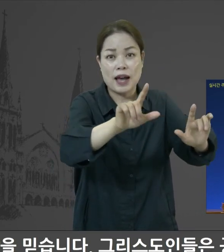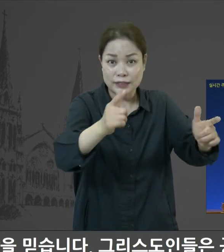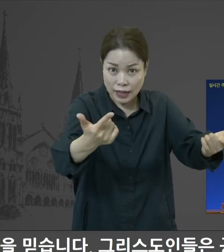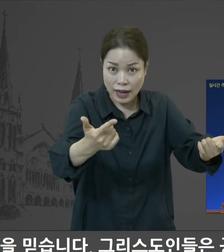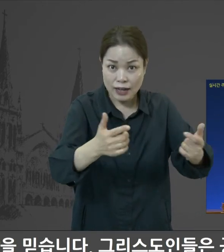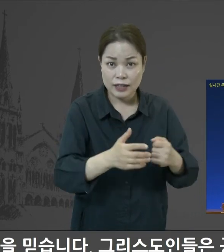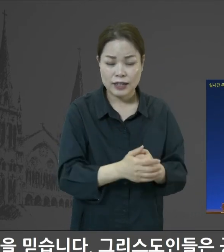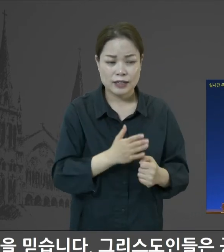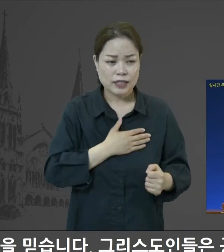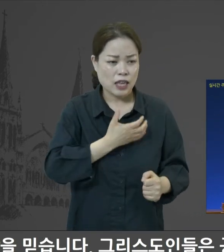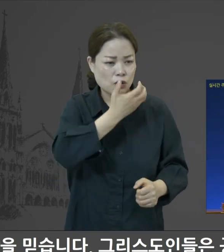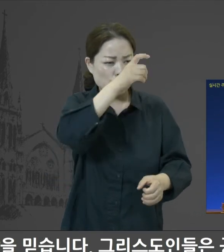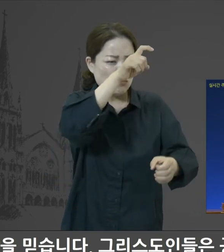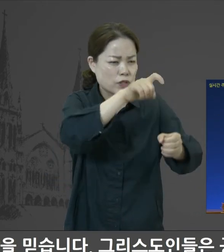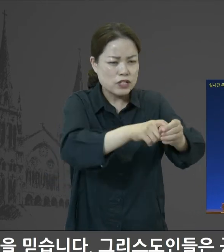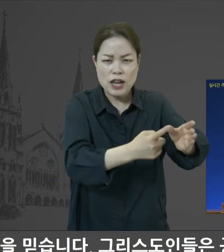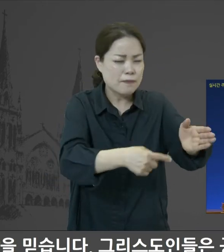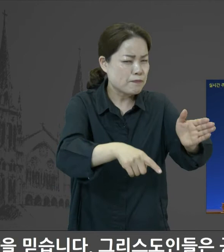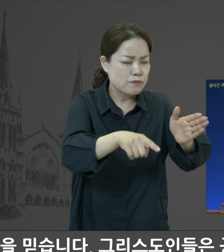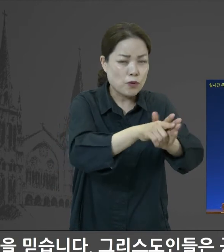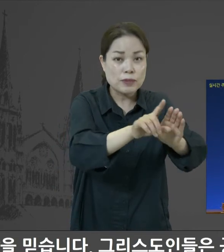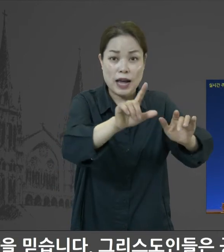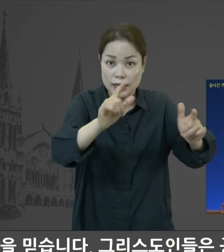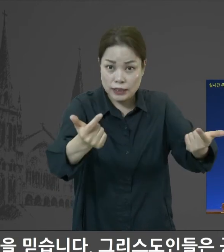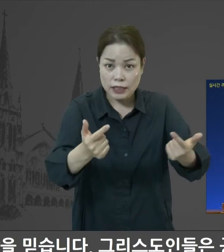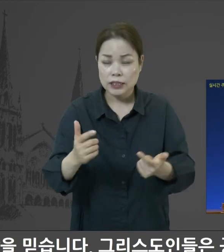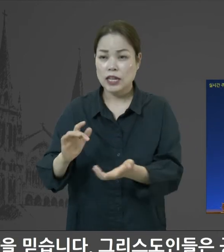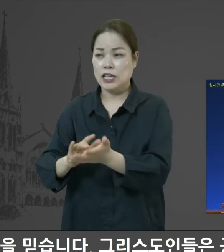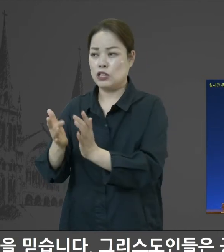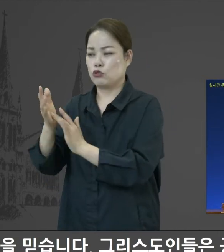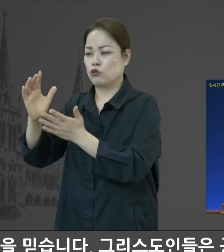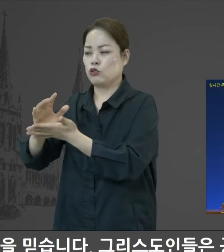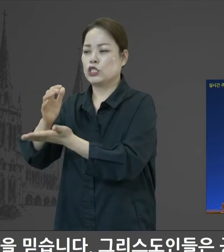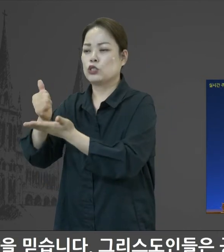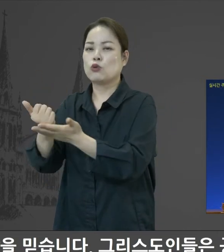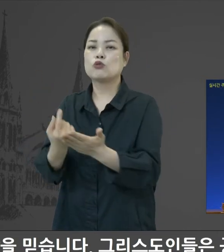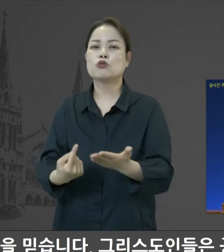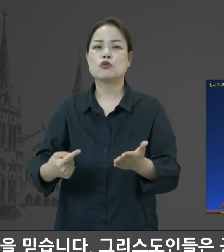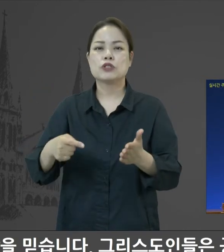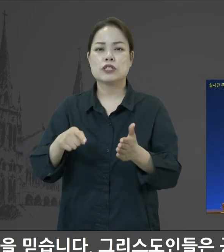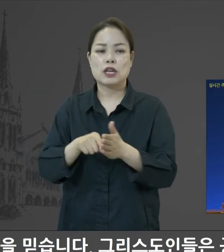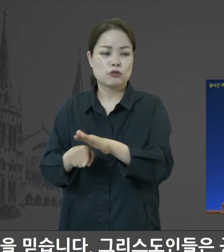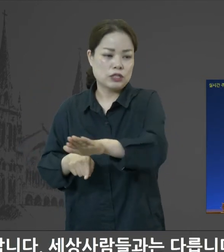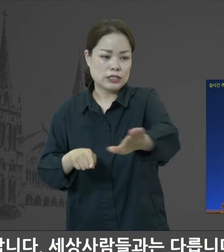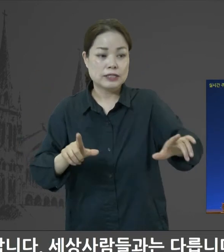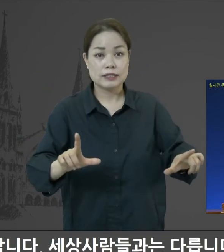아닙니다. 우리를 위해서 십자가에 못 박히신 그리스도를 위해서 사는 것이죠.